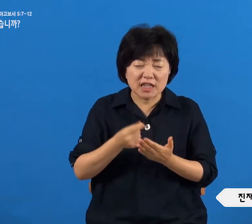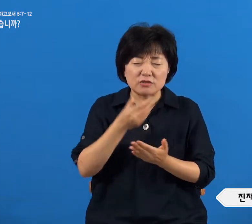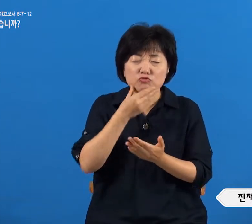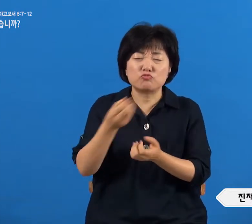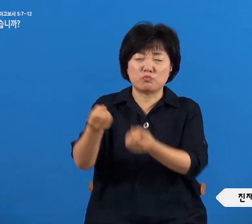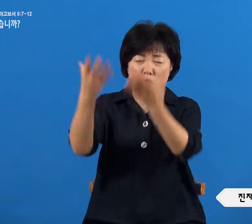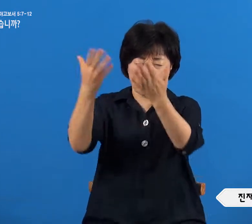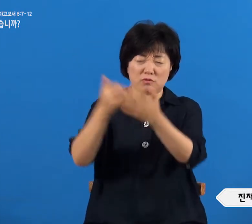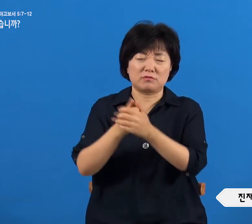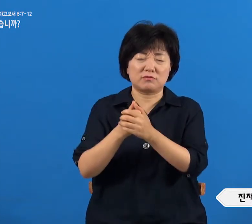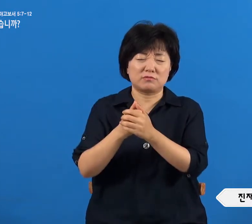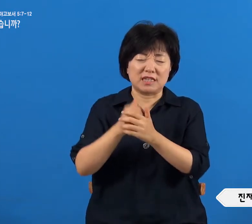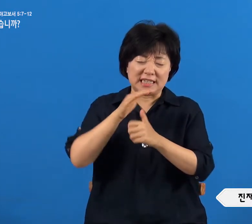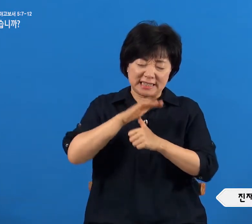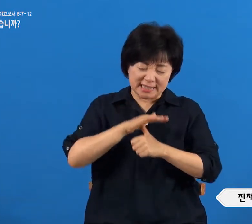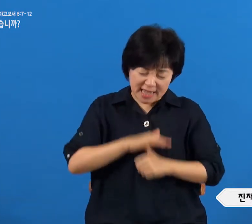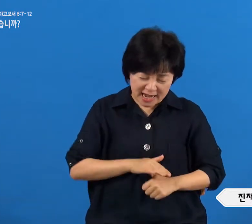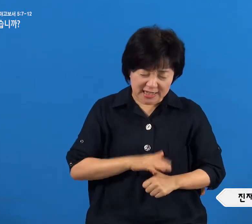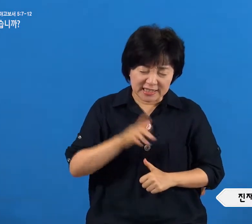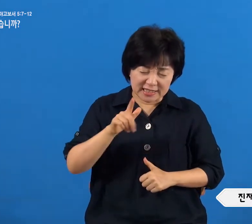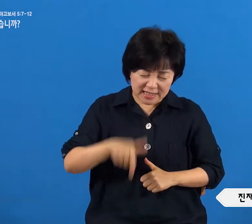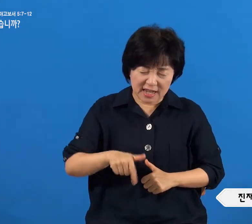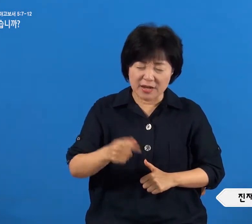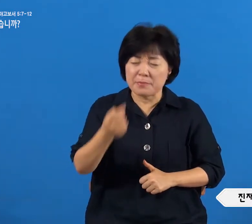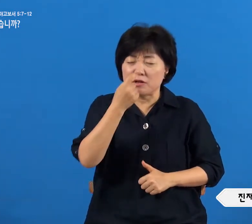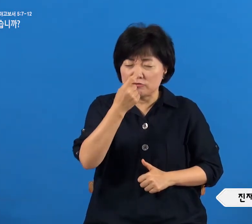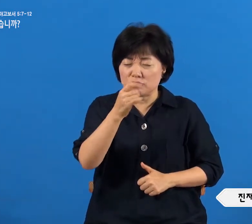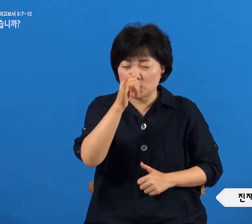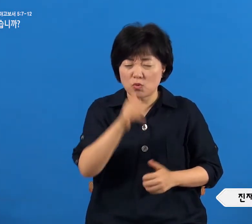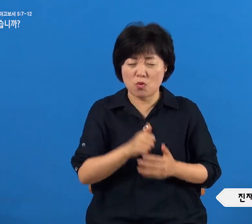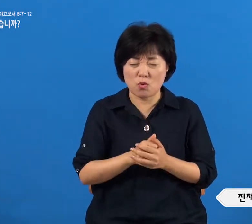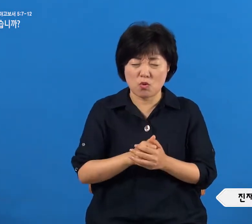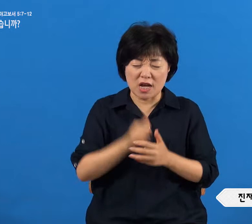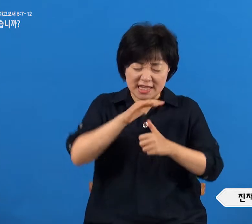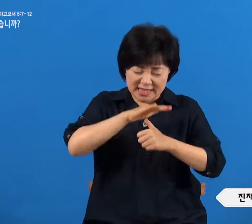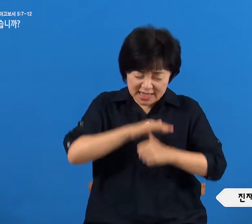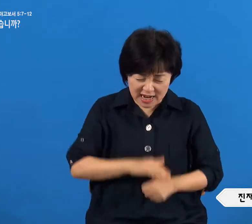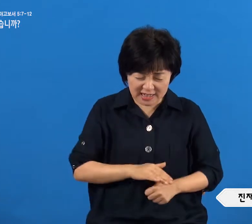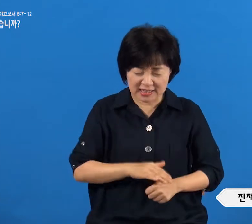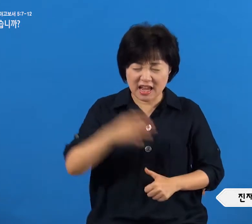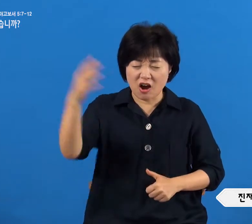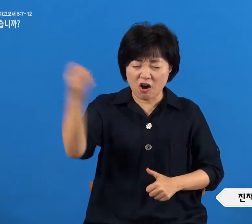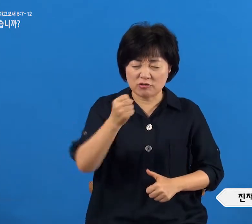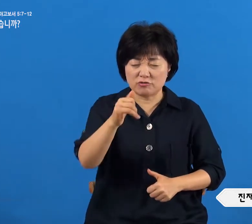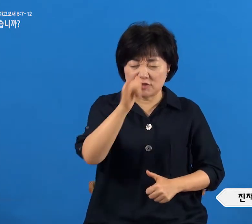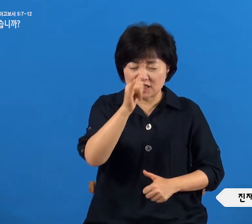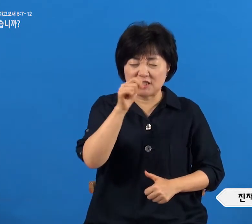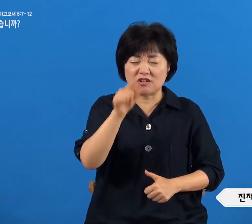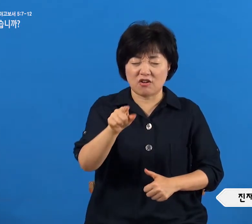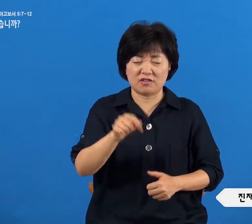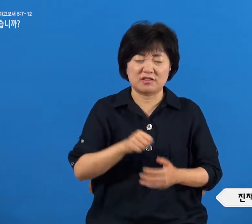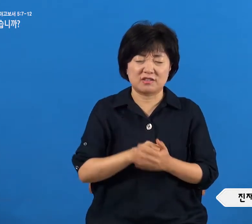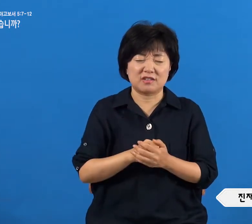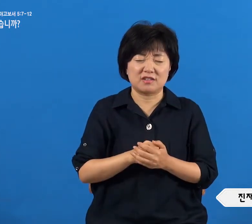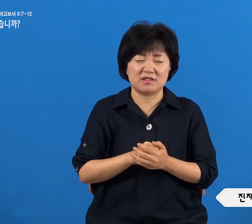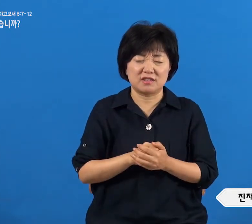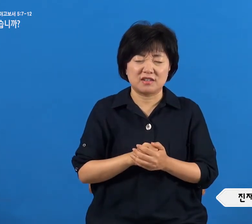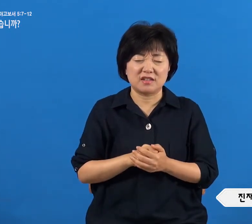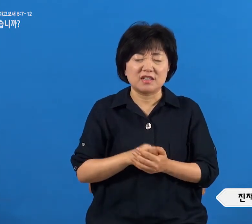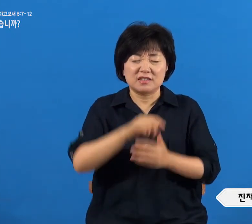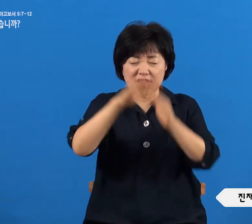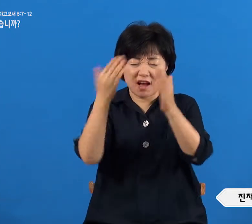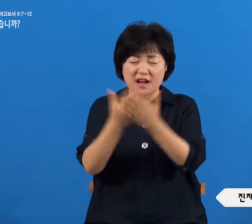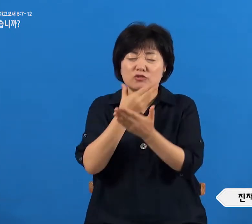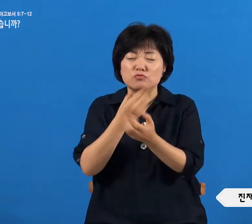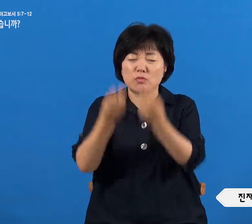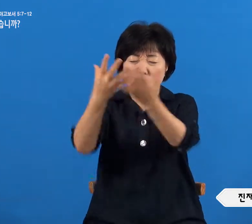축복, 인내하지 않으면 배울 수 없고 인내하지 않으면 얻을 수 없는 것들을 주님 받을 수 있는